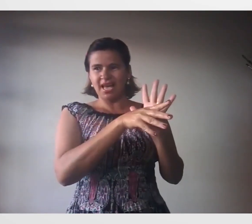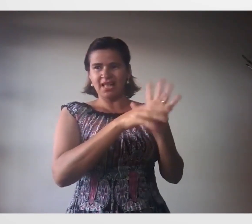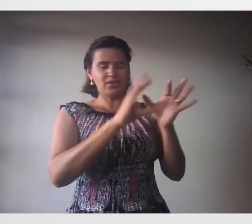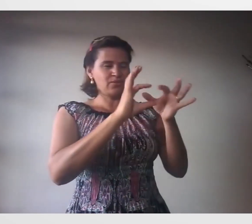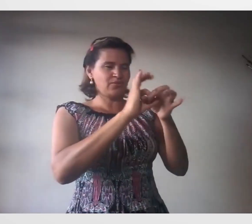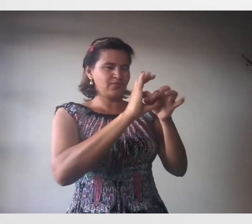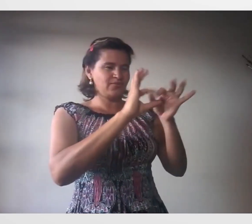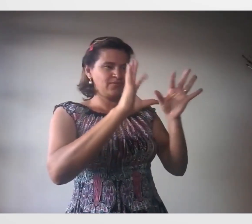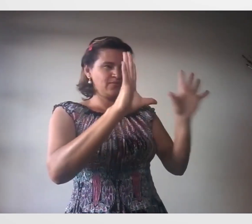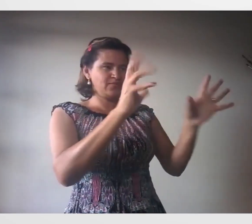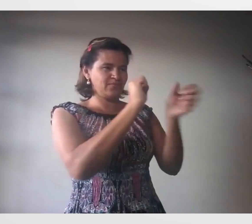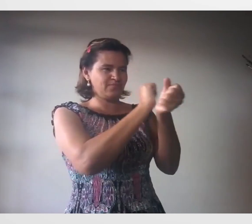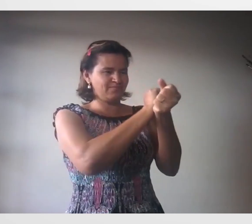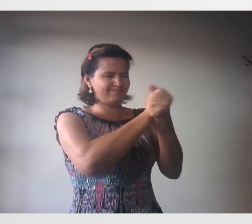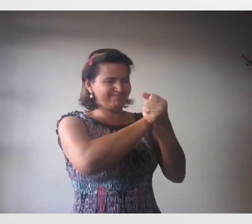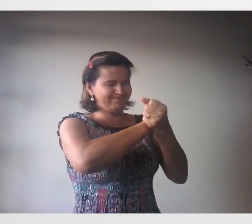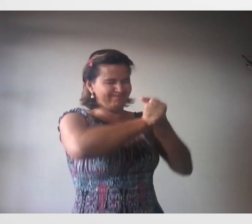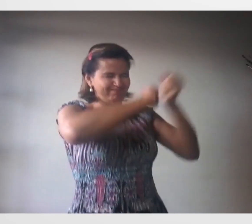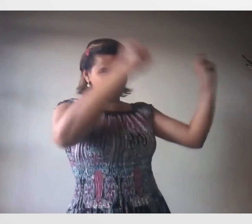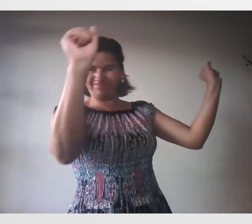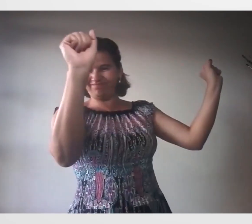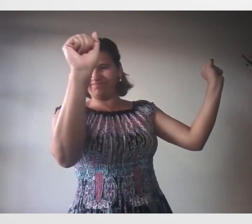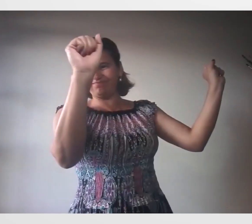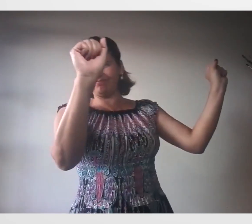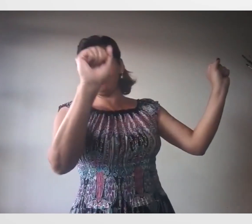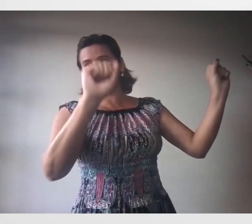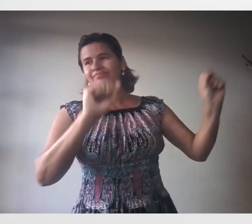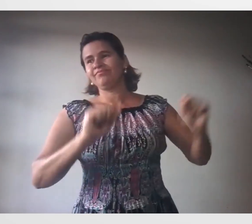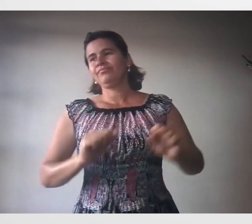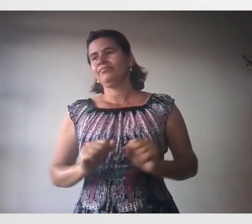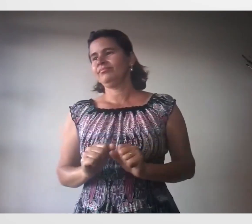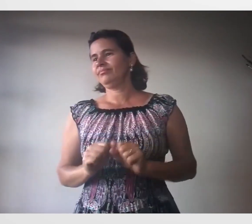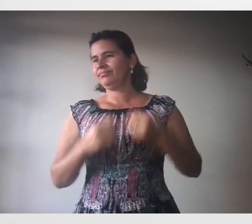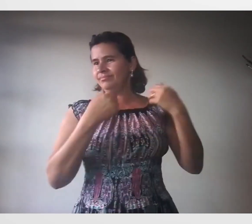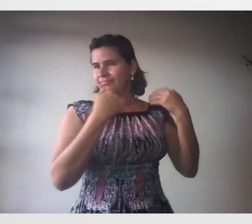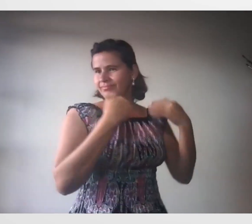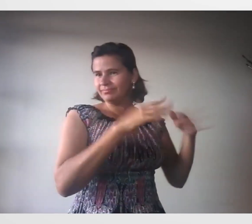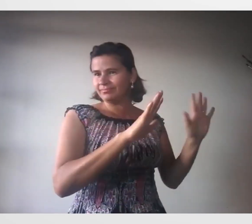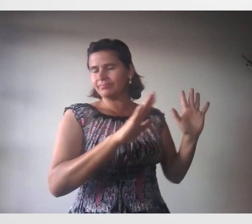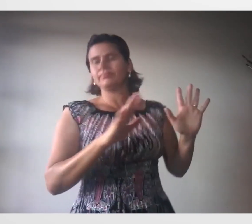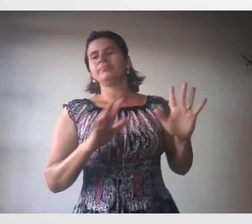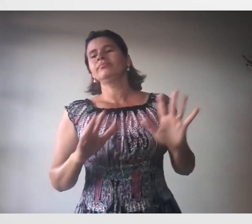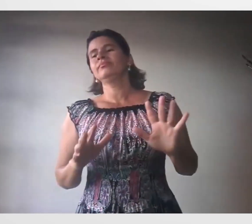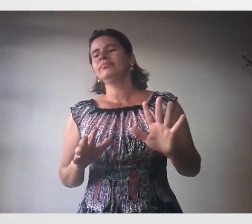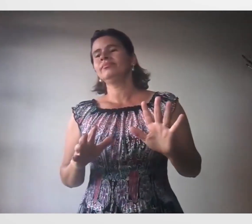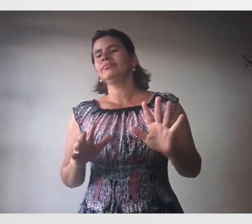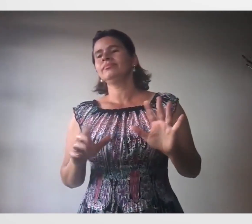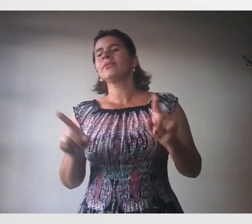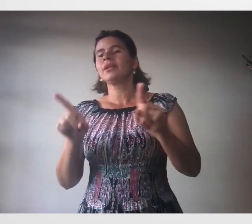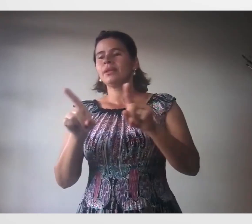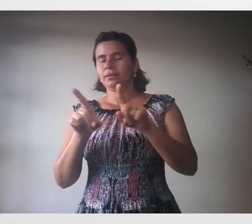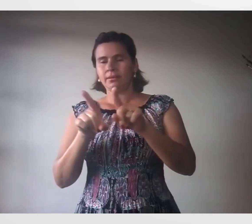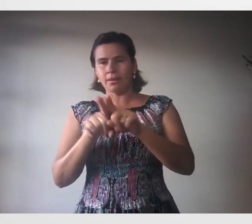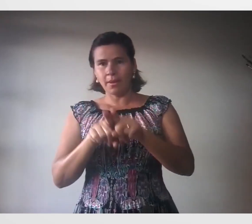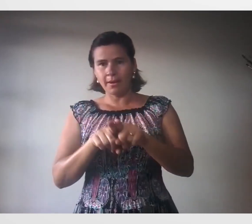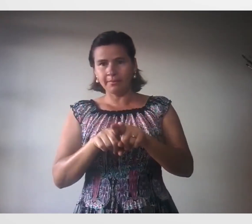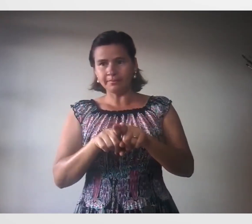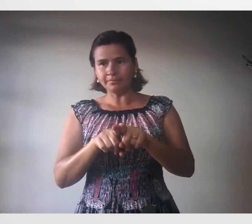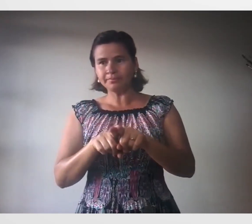alto nível de sinalização. Eu me sinto completamente livre do português sinalizado e isso